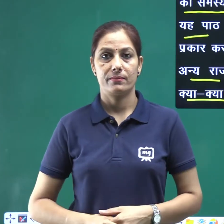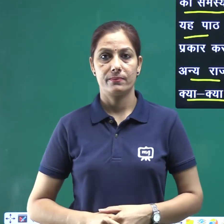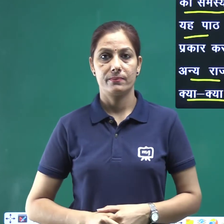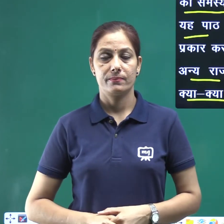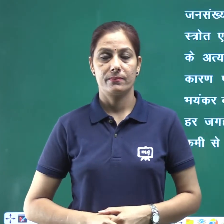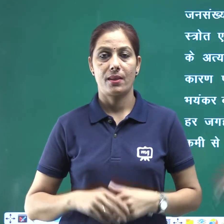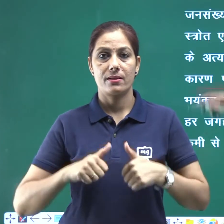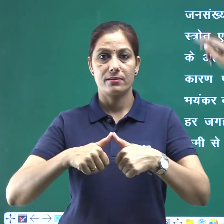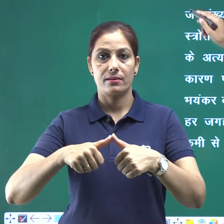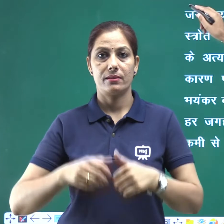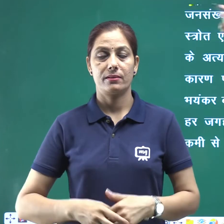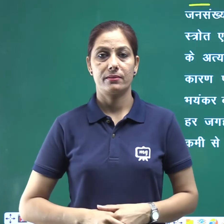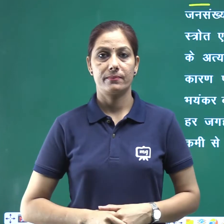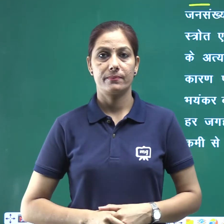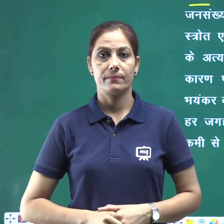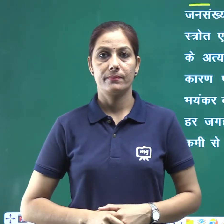उत्तर है,